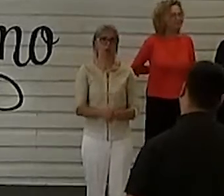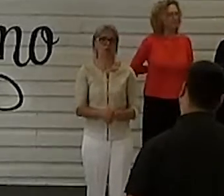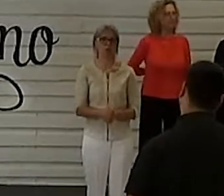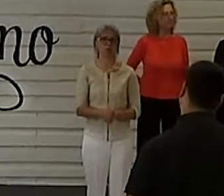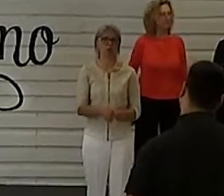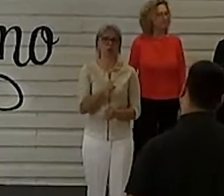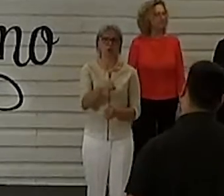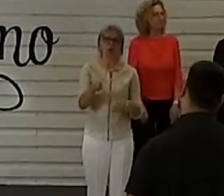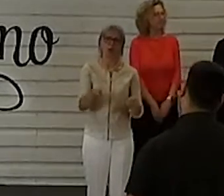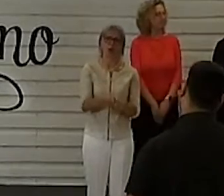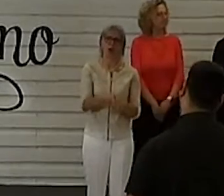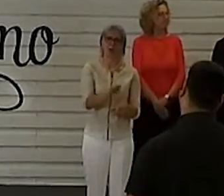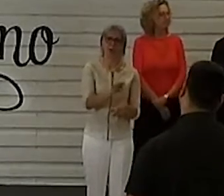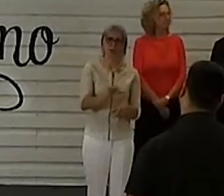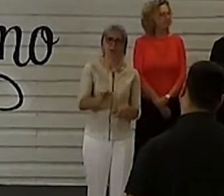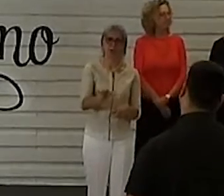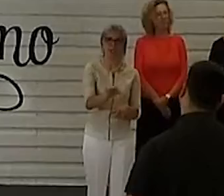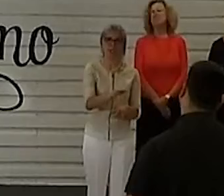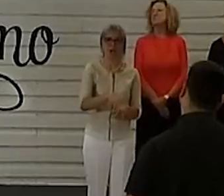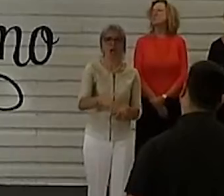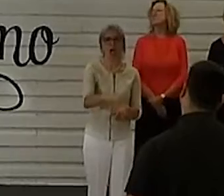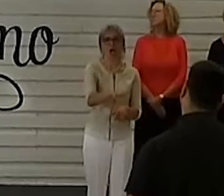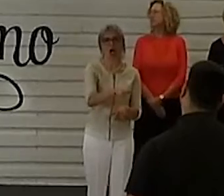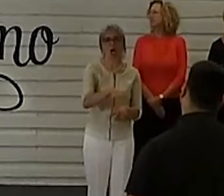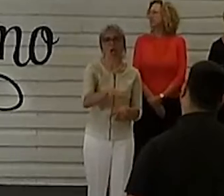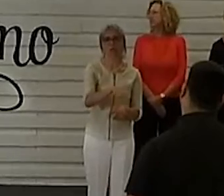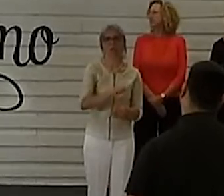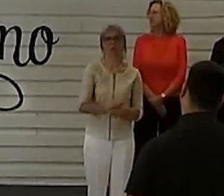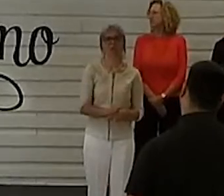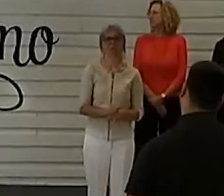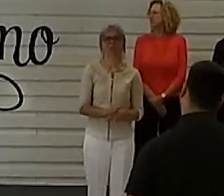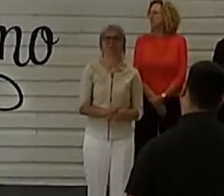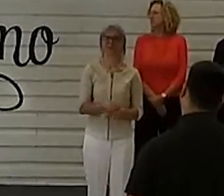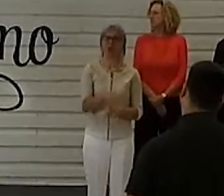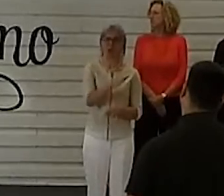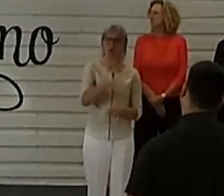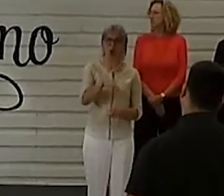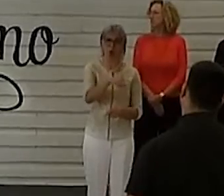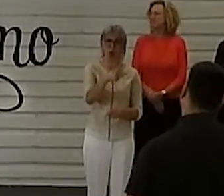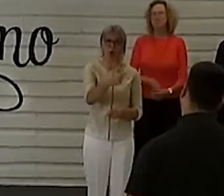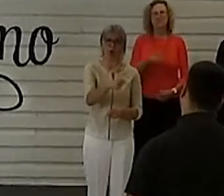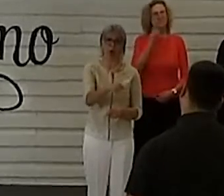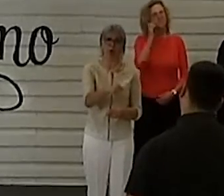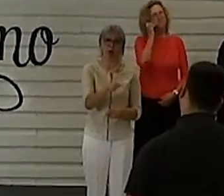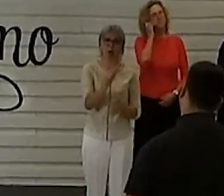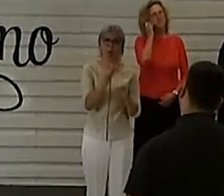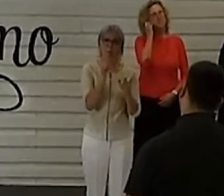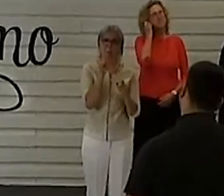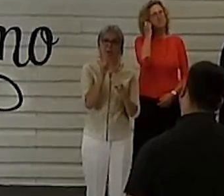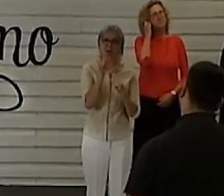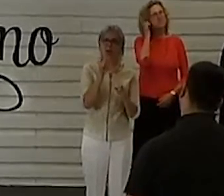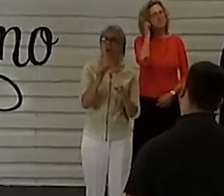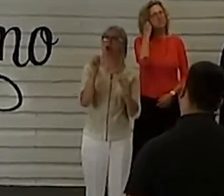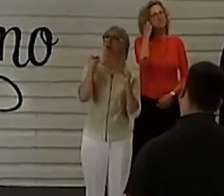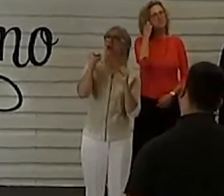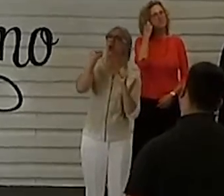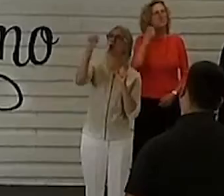sale in quel luogo, affinché dove viene bestemmiato il nome di Gesù, io. E qui nel